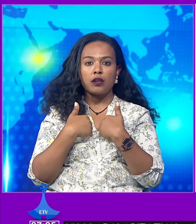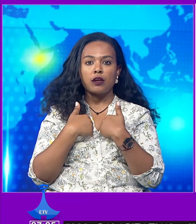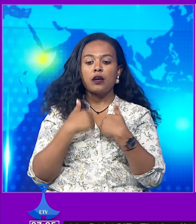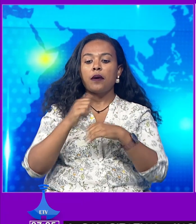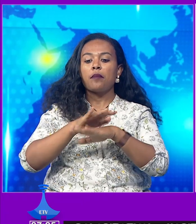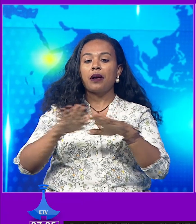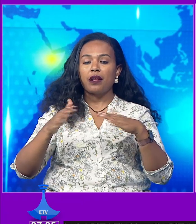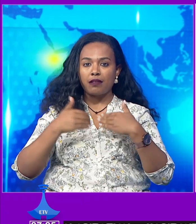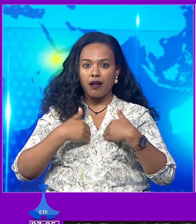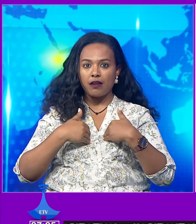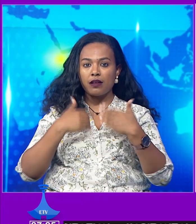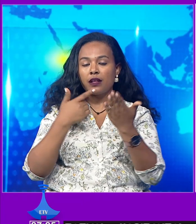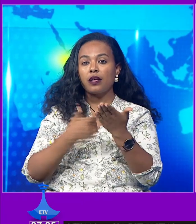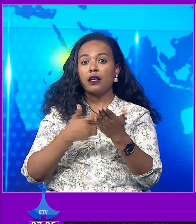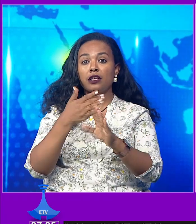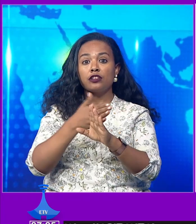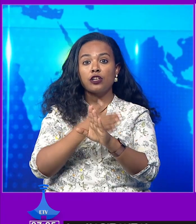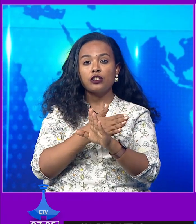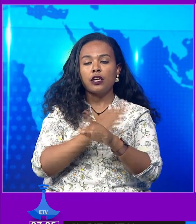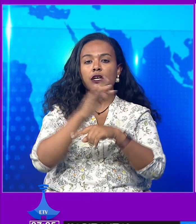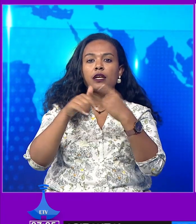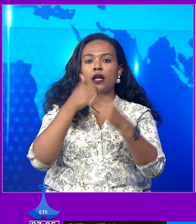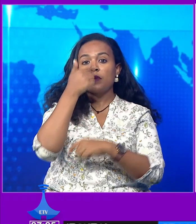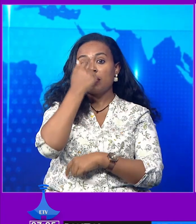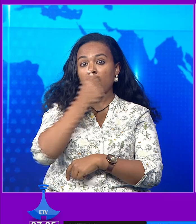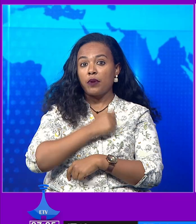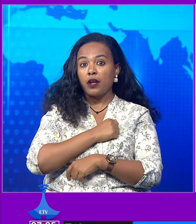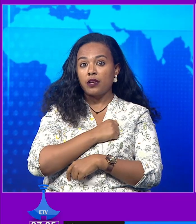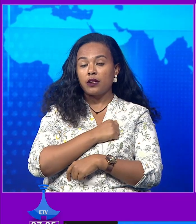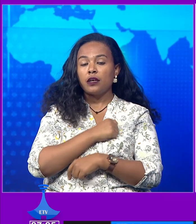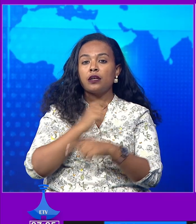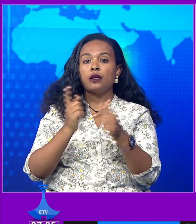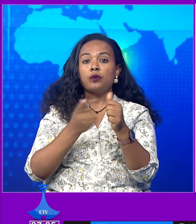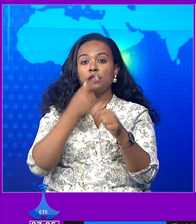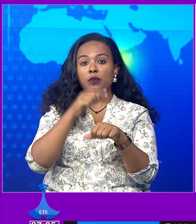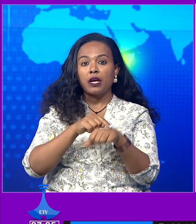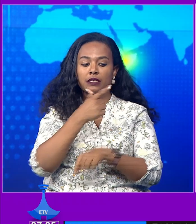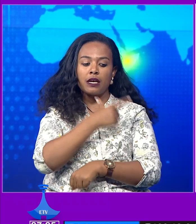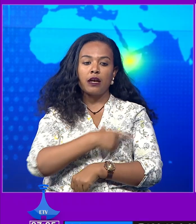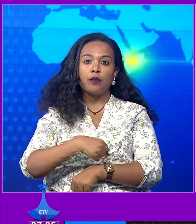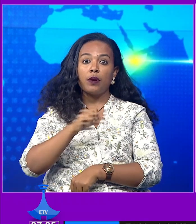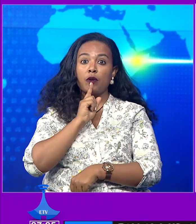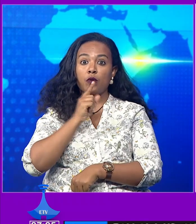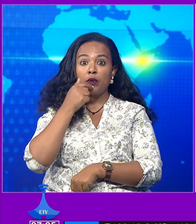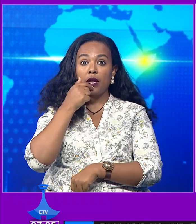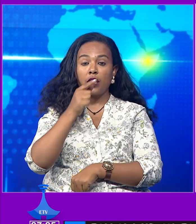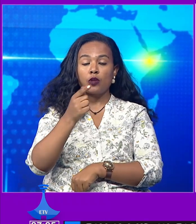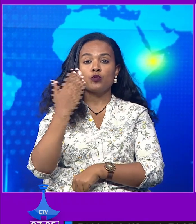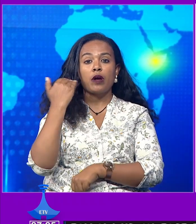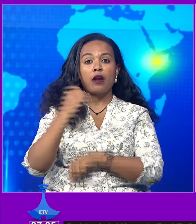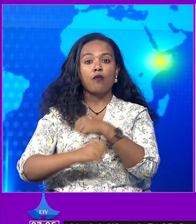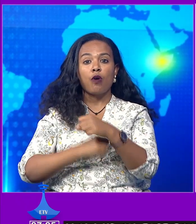መሬት አለው። ይሄ እየተሻሻለ ይሄዳል ብለን እናምናለን። ለመጀመሪያ ጊዜ ከልቤ ነው የምላችሁ ባለፈው